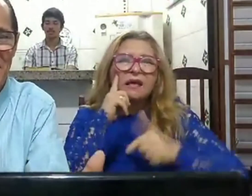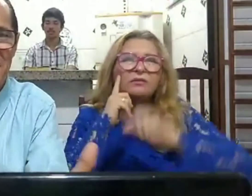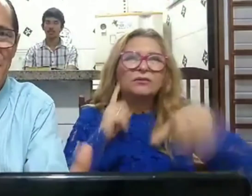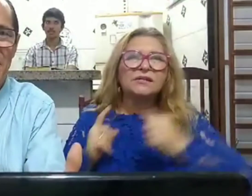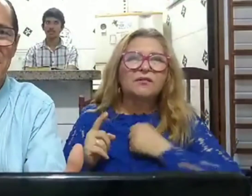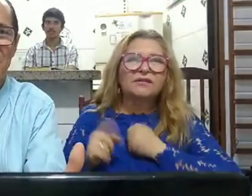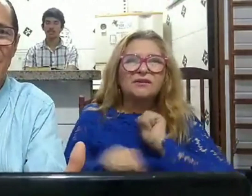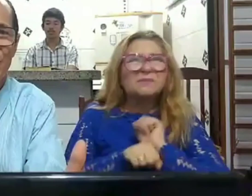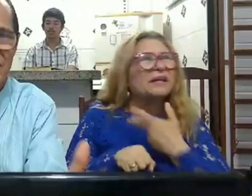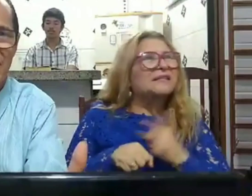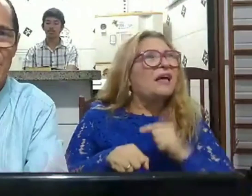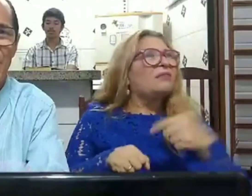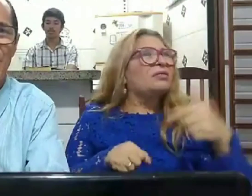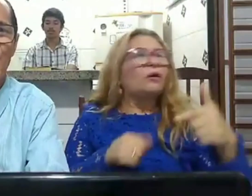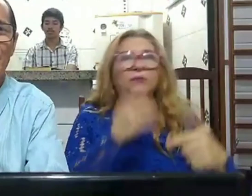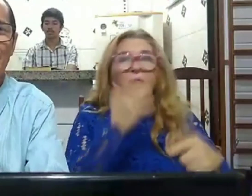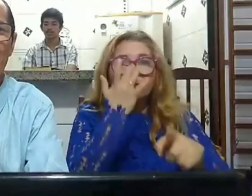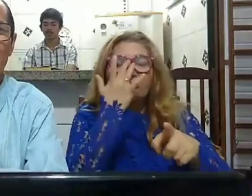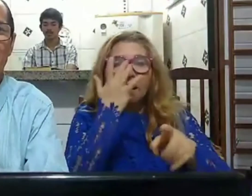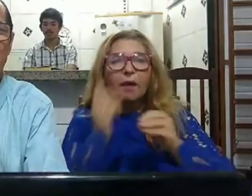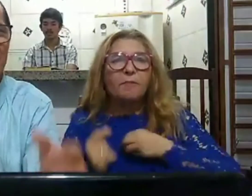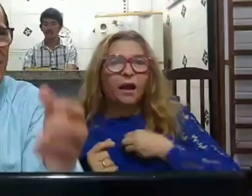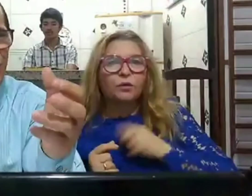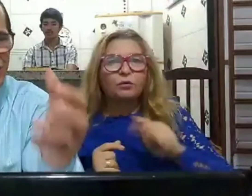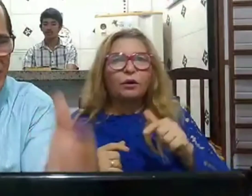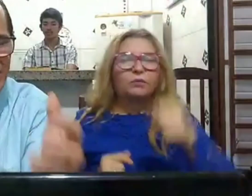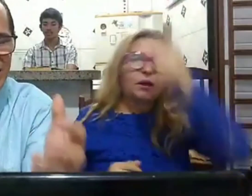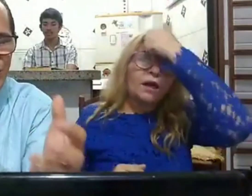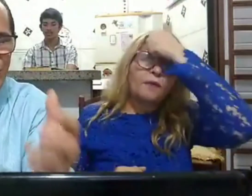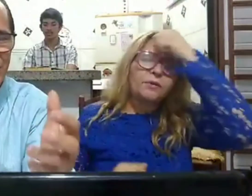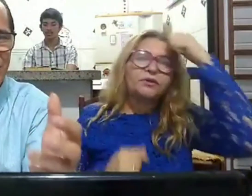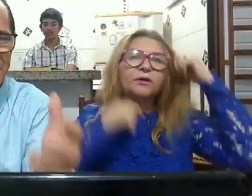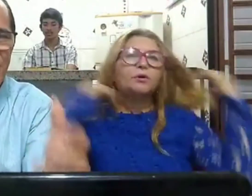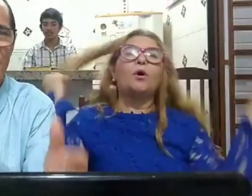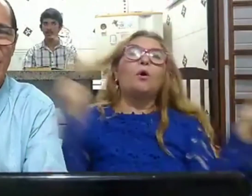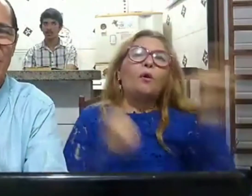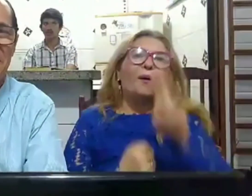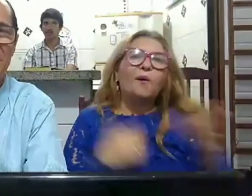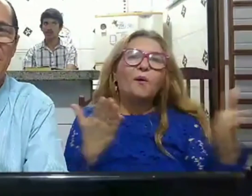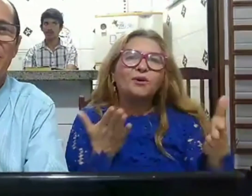sem esperança? Você que é pecador? Você gostaria de hoje, nesse